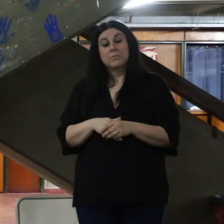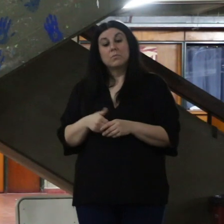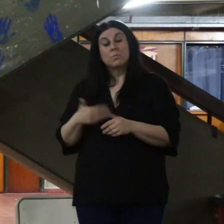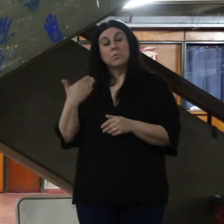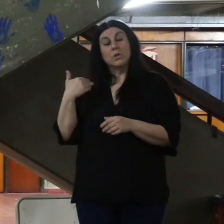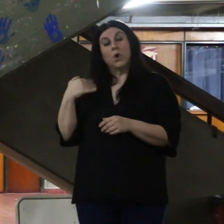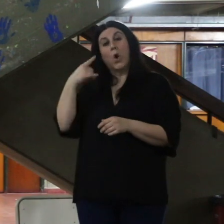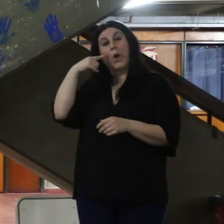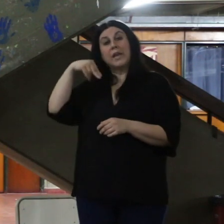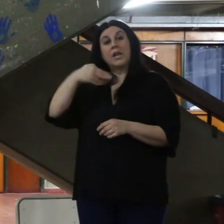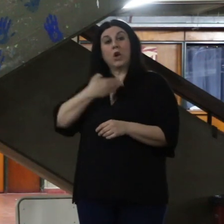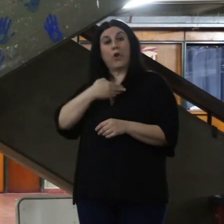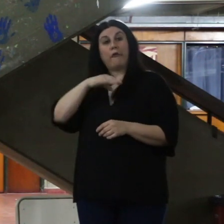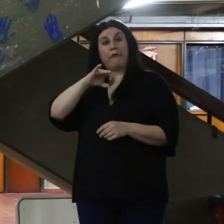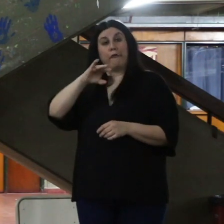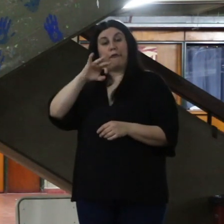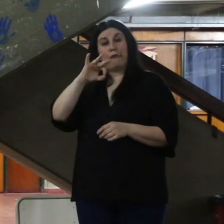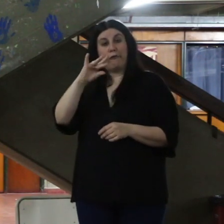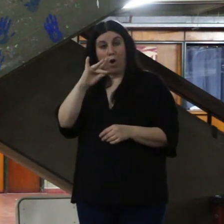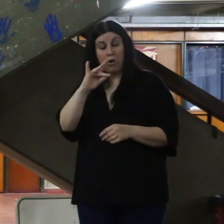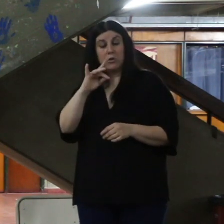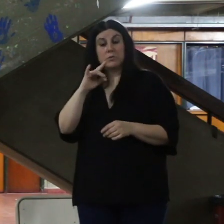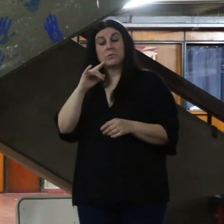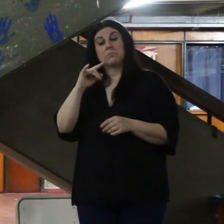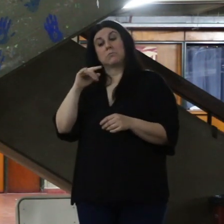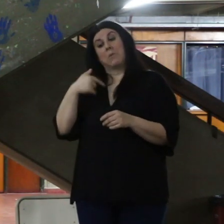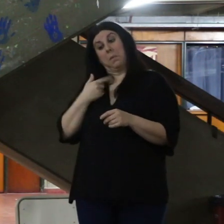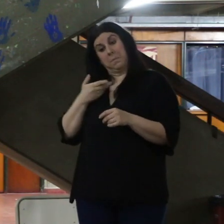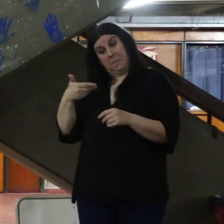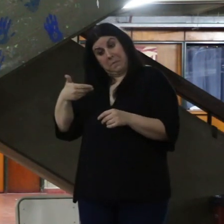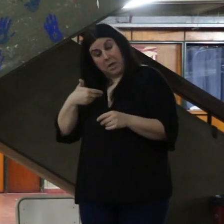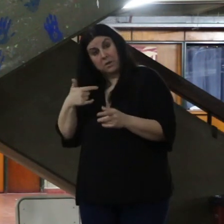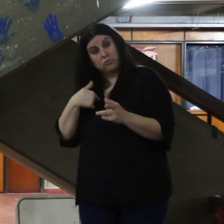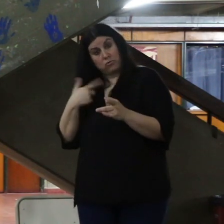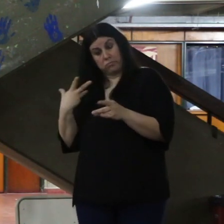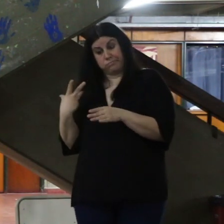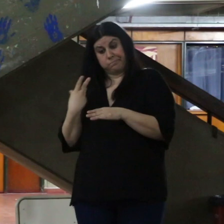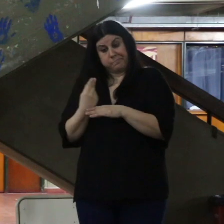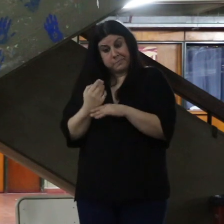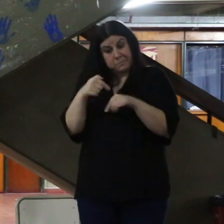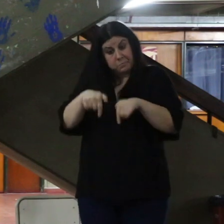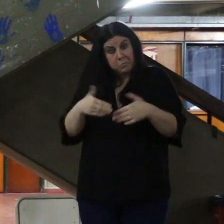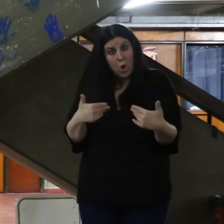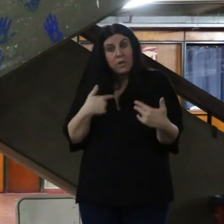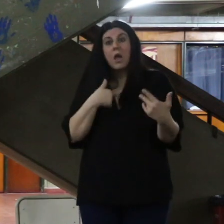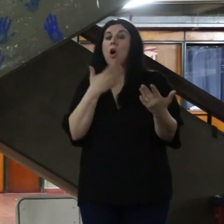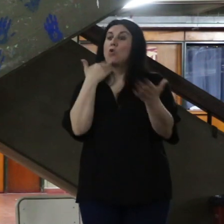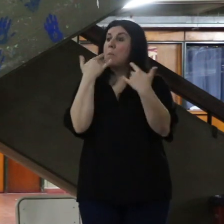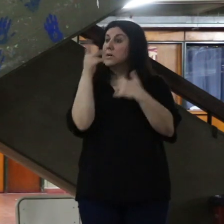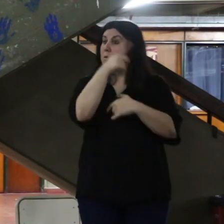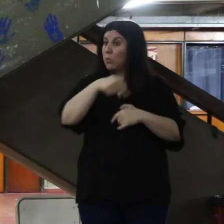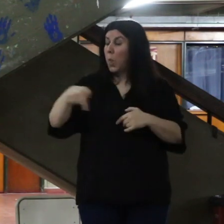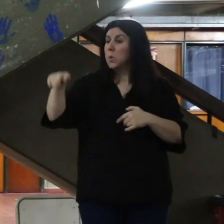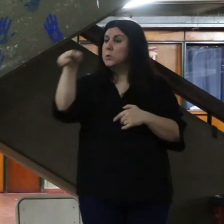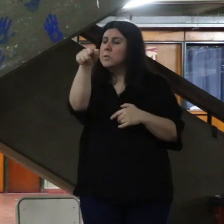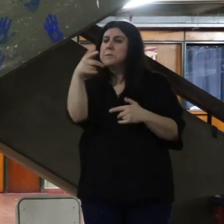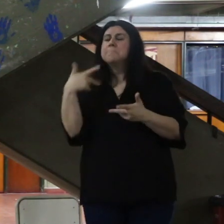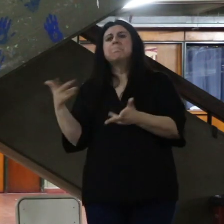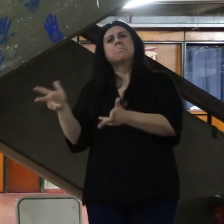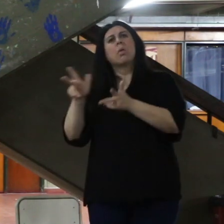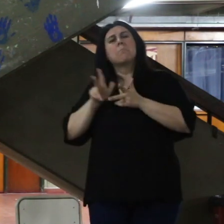UFOL me piden si podía venir a conversar con ustedes, me dicen, ¿por